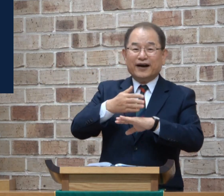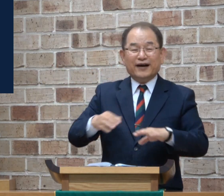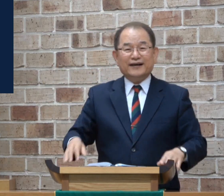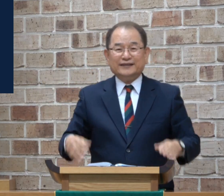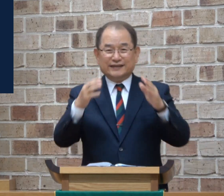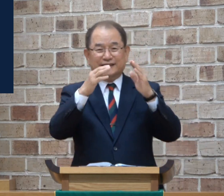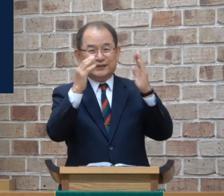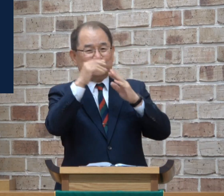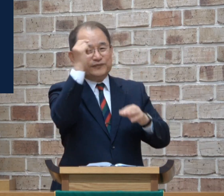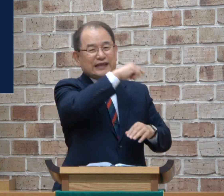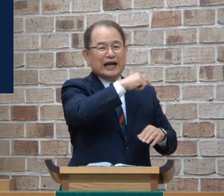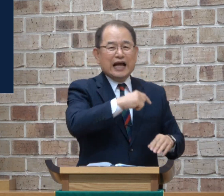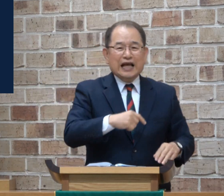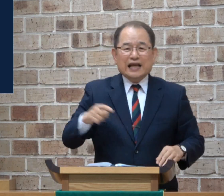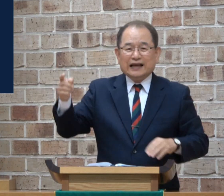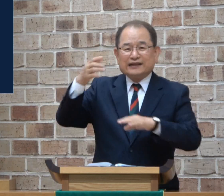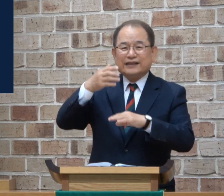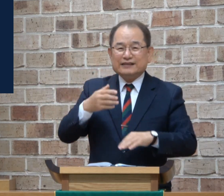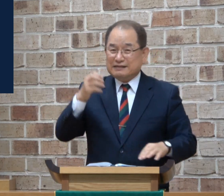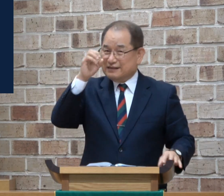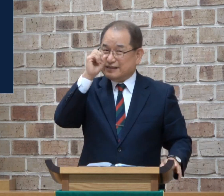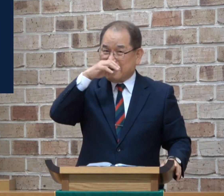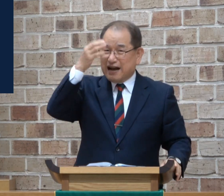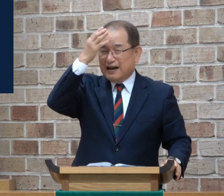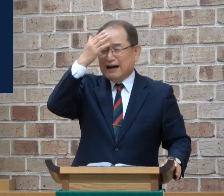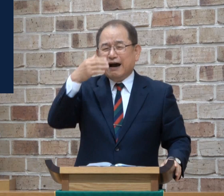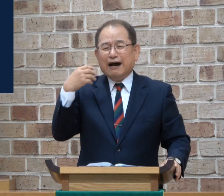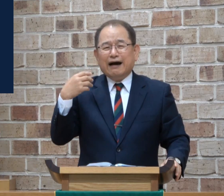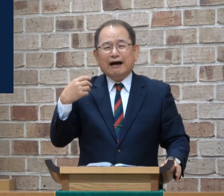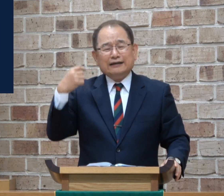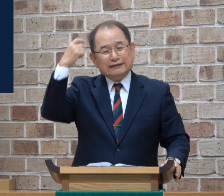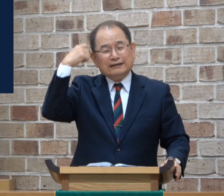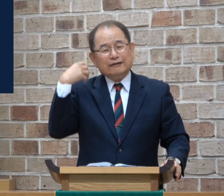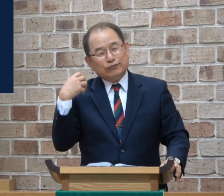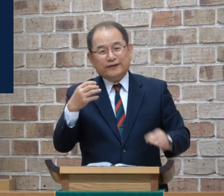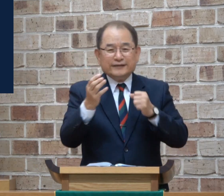그리고는 집으로 가서 아유 그냥 나한테 이발을 해줬네.